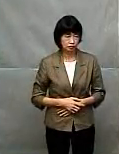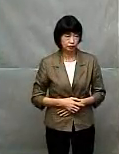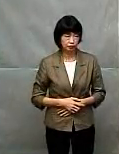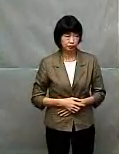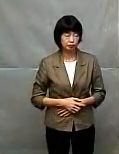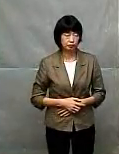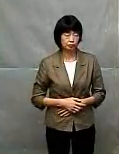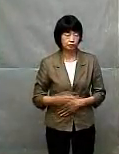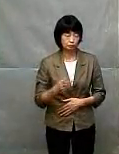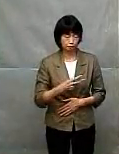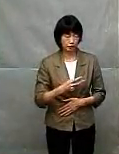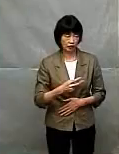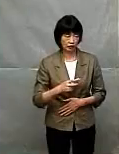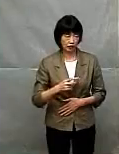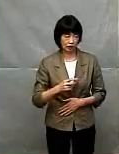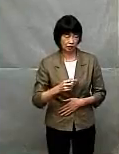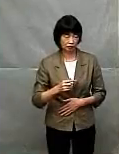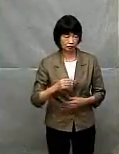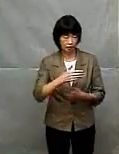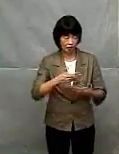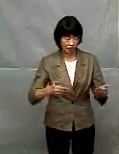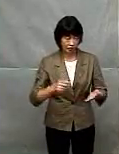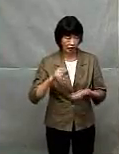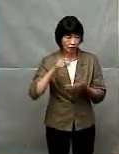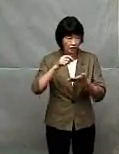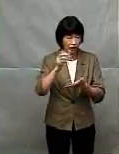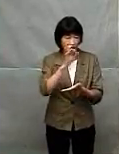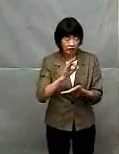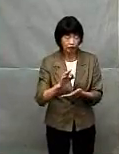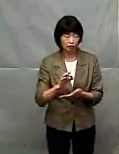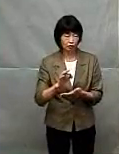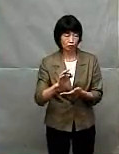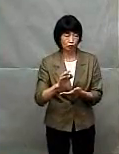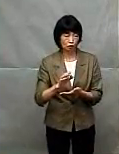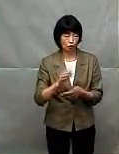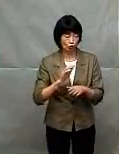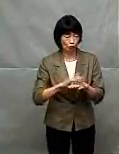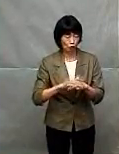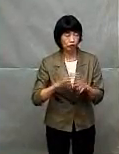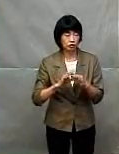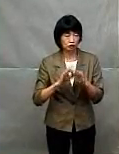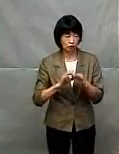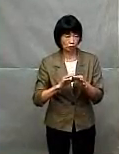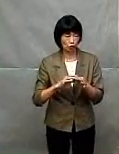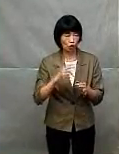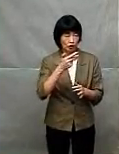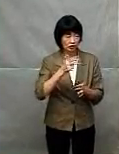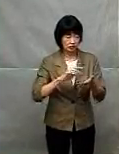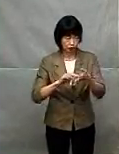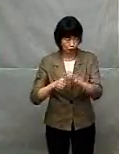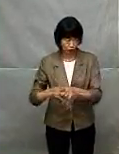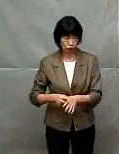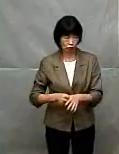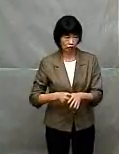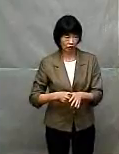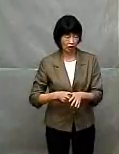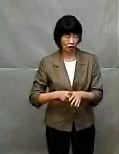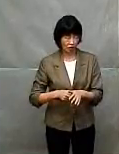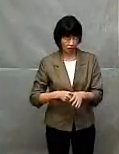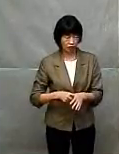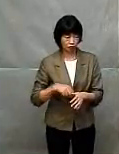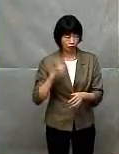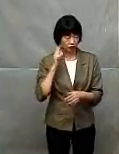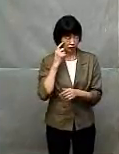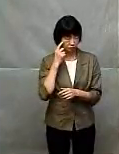また返礼品の在り方につきましても、市町村が創意工夫を発揮してふるさとへの